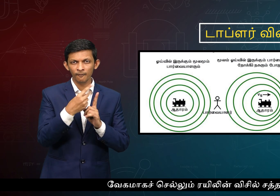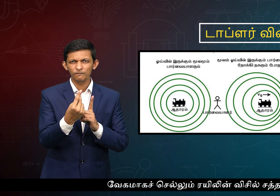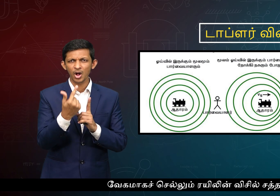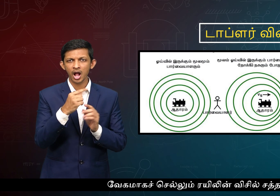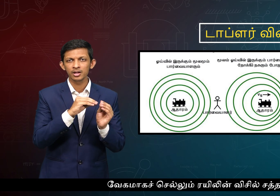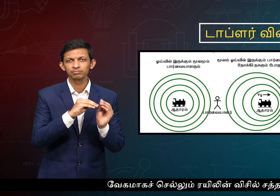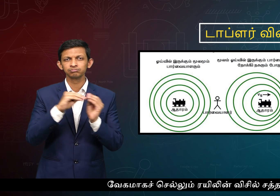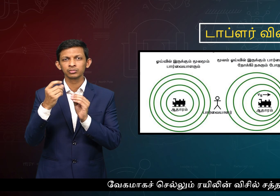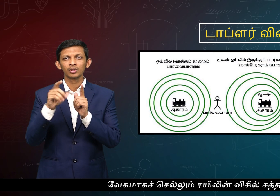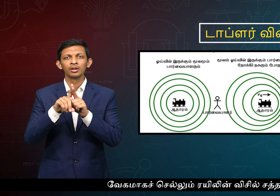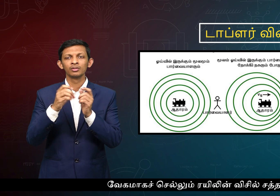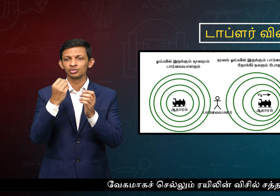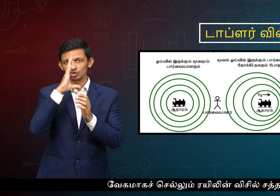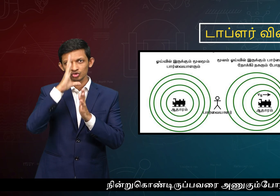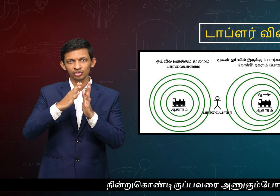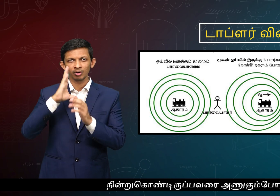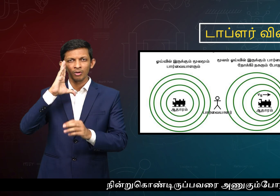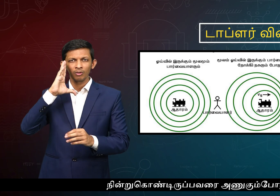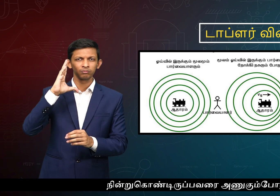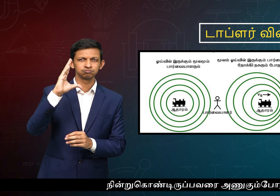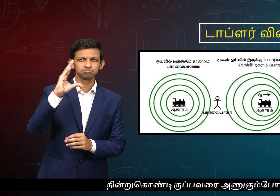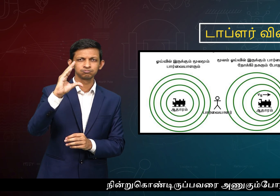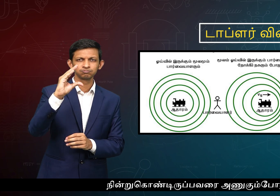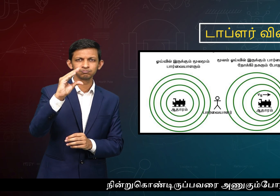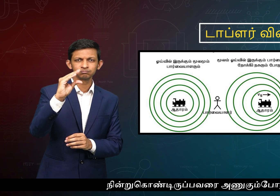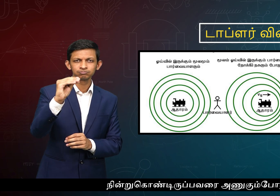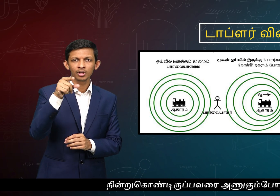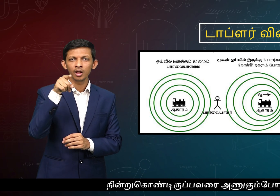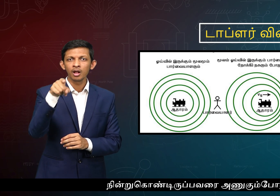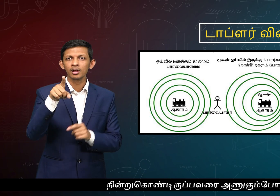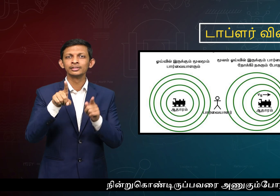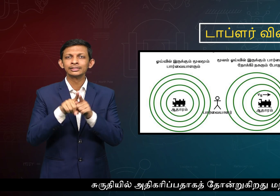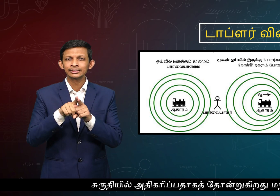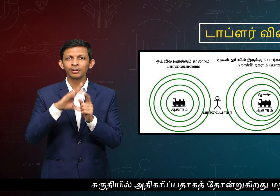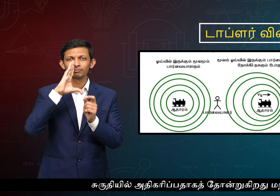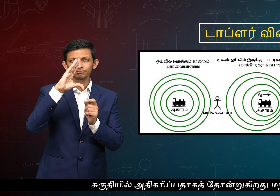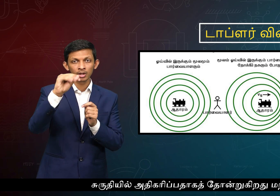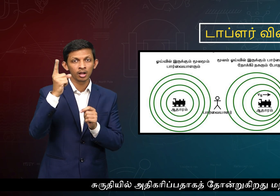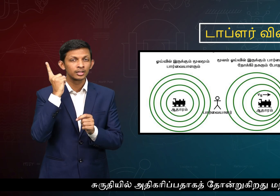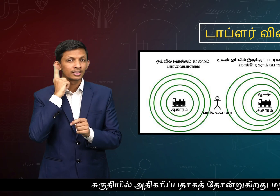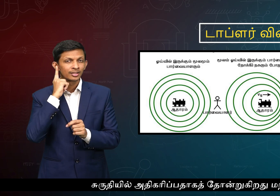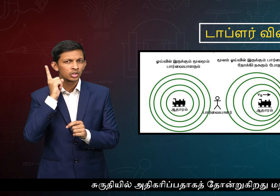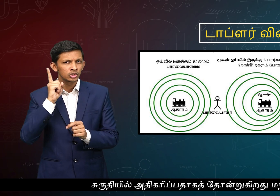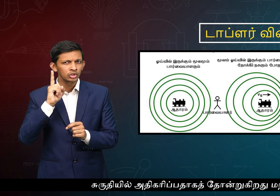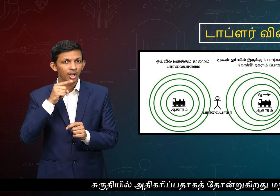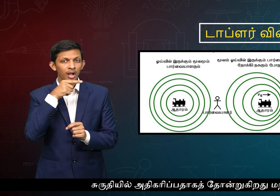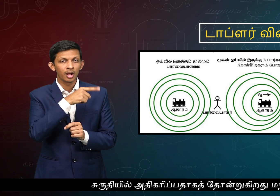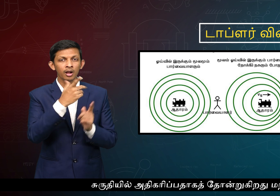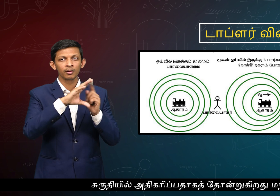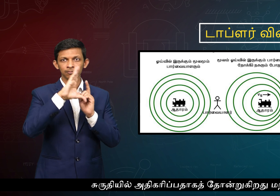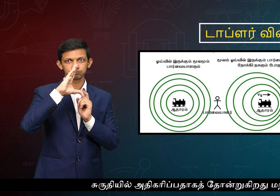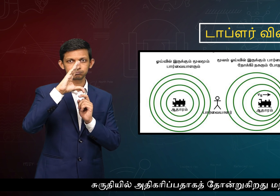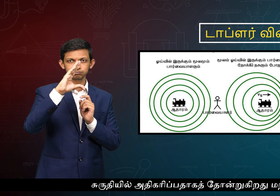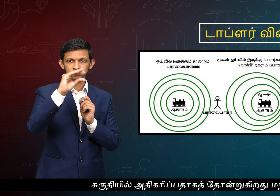வேகமாக செல்லும் ரயிலின் விசில் சத்தம் நின்று கொண்டிருப்பவரை அணுகும்போது சுருதியில் அதிகரிப்பதாக